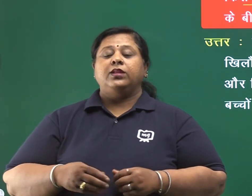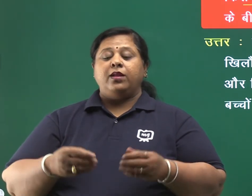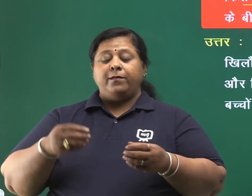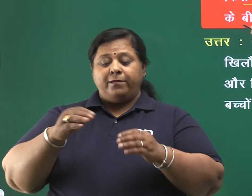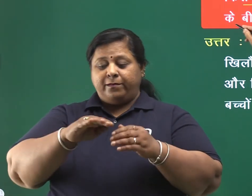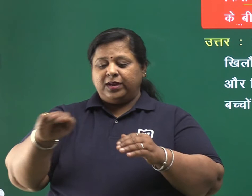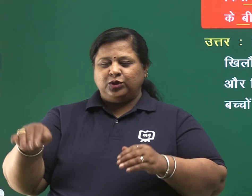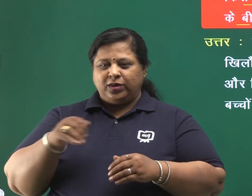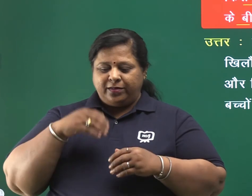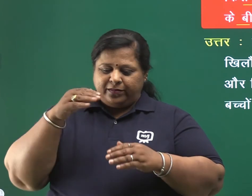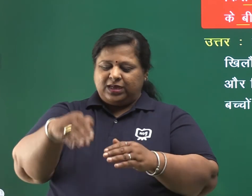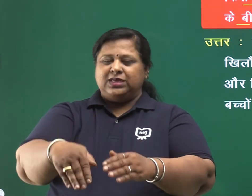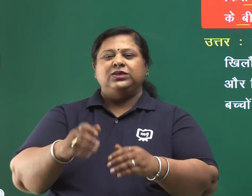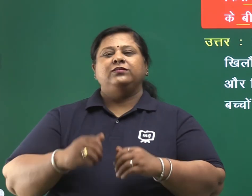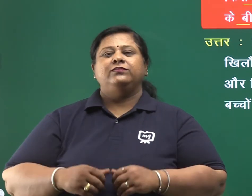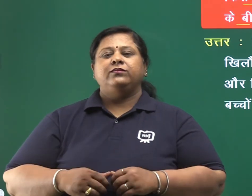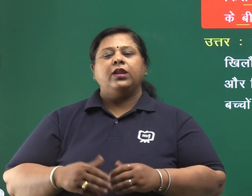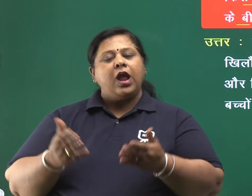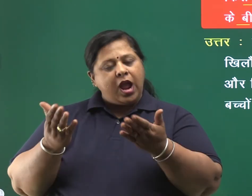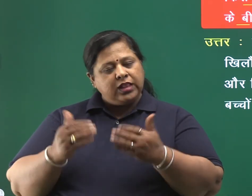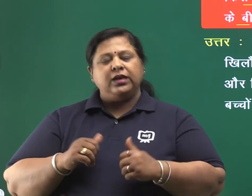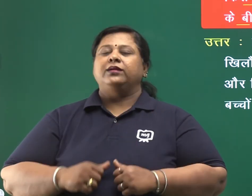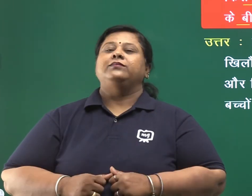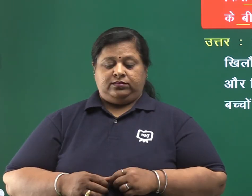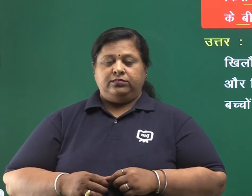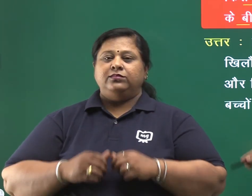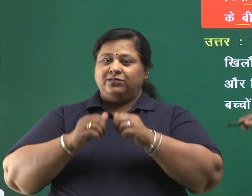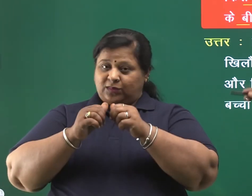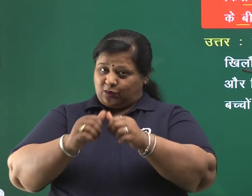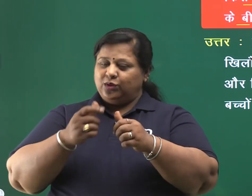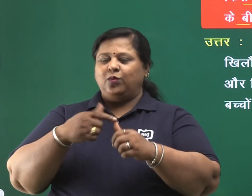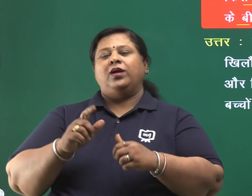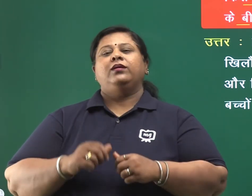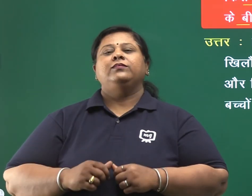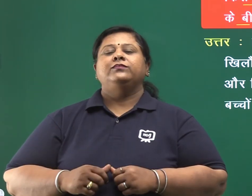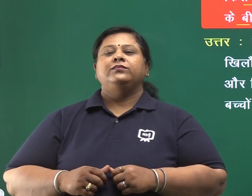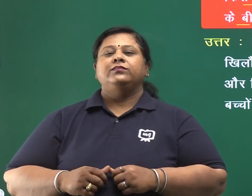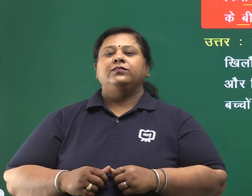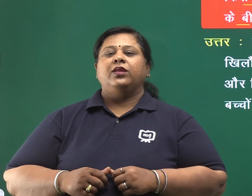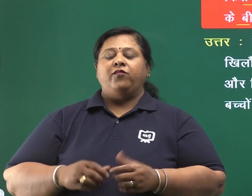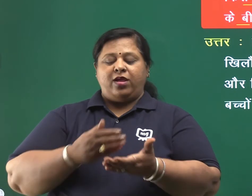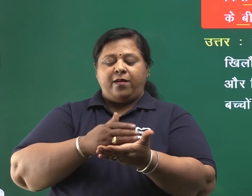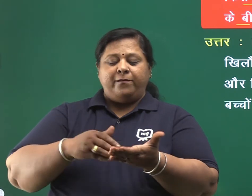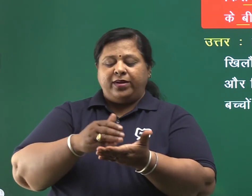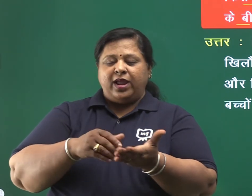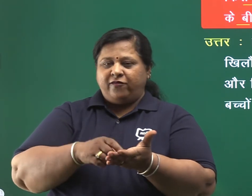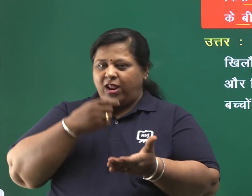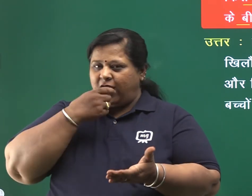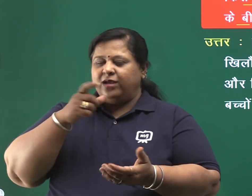बच्चों के बीच आता है? उत्तर होगा मिठाई वाला